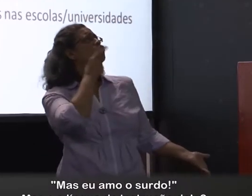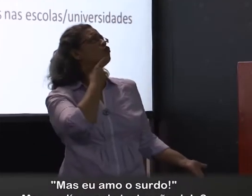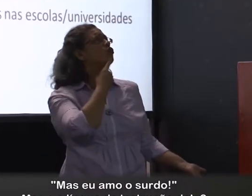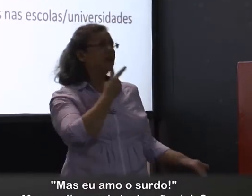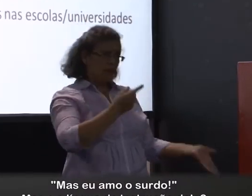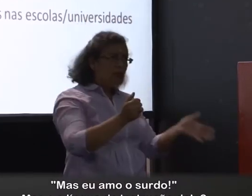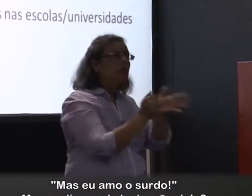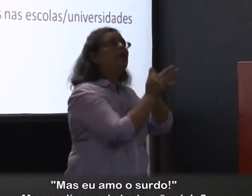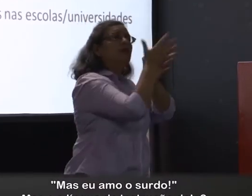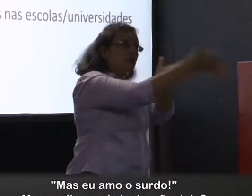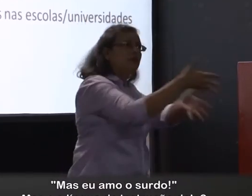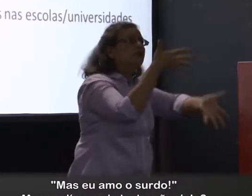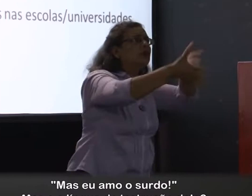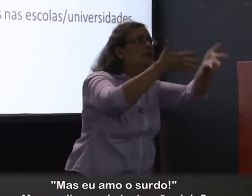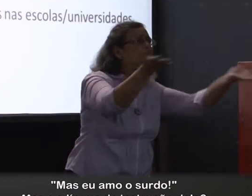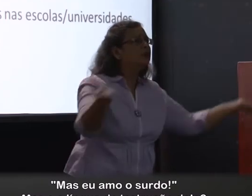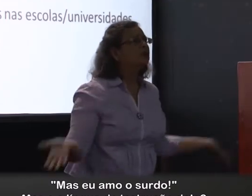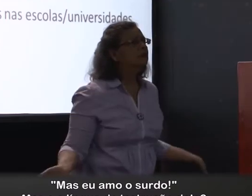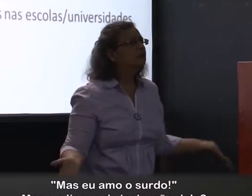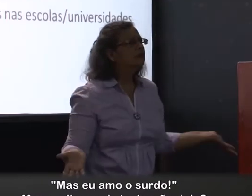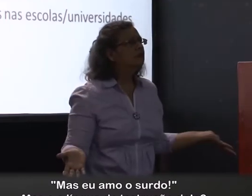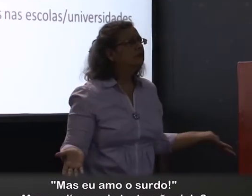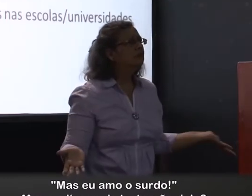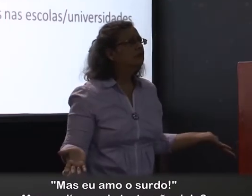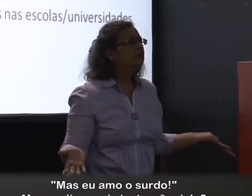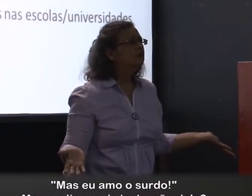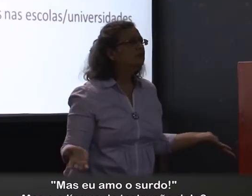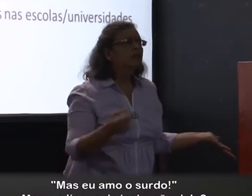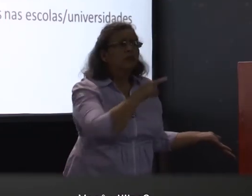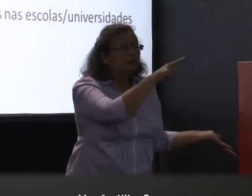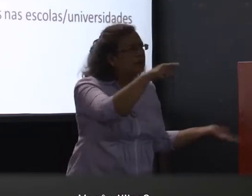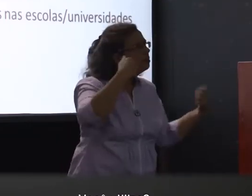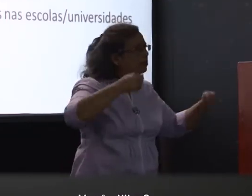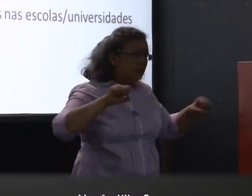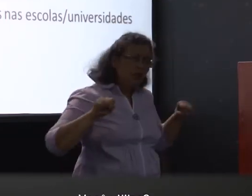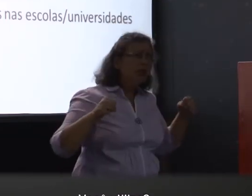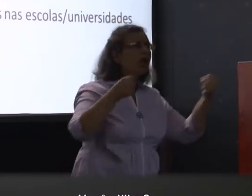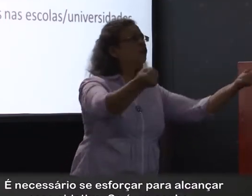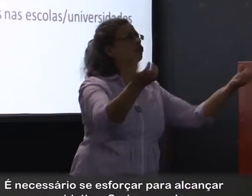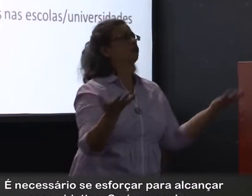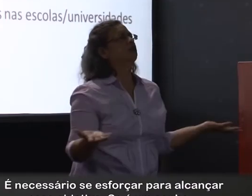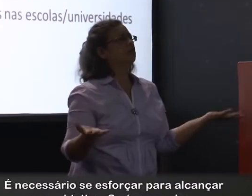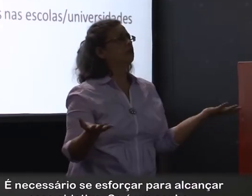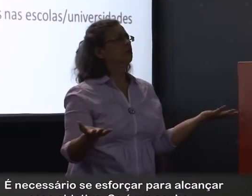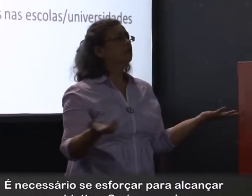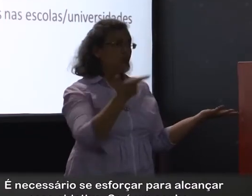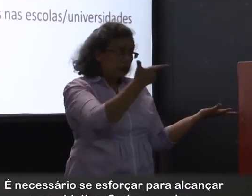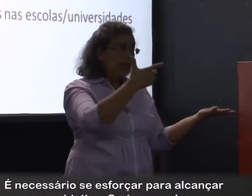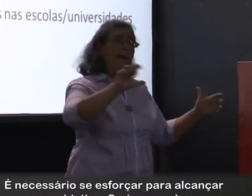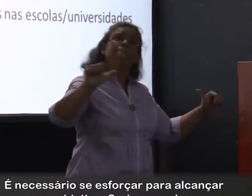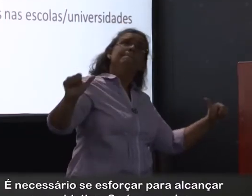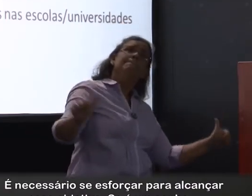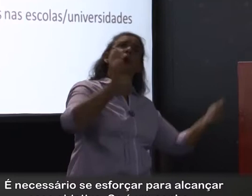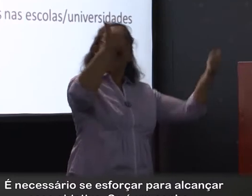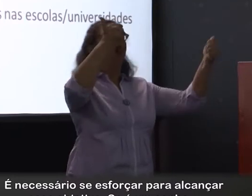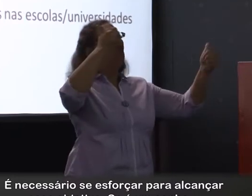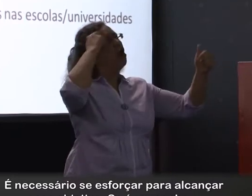mas eu amo o surdo, e a língua de instrução do surdo? Você utiliza? É necessário se esforçar para se alcançar